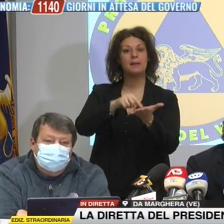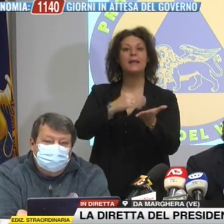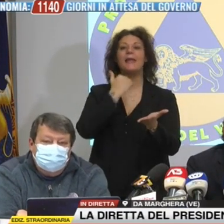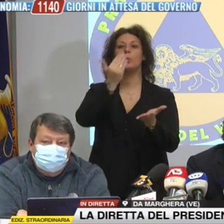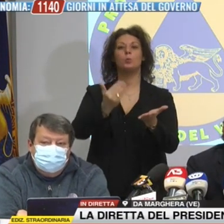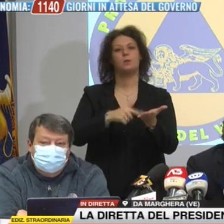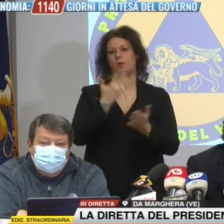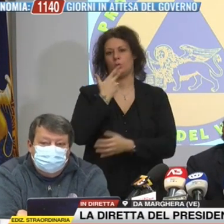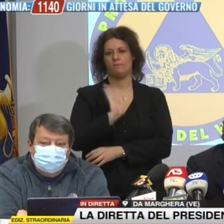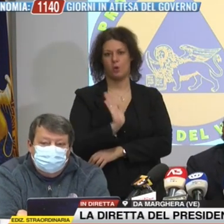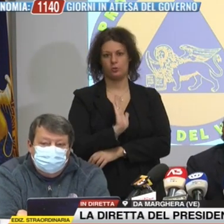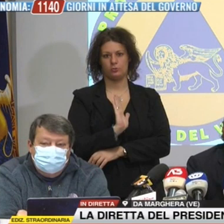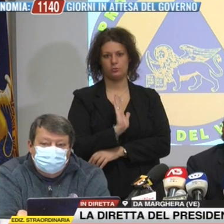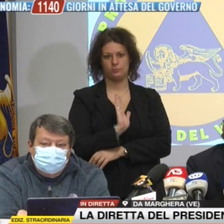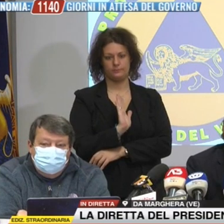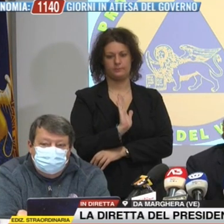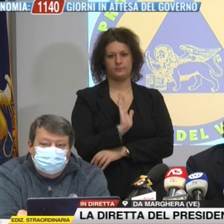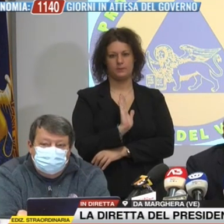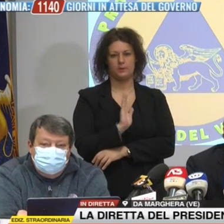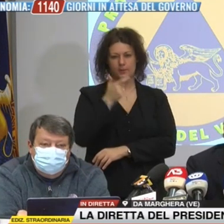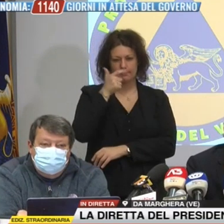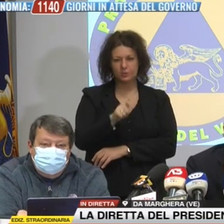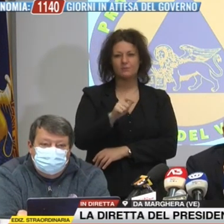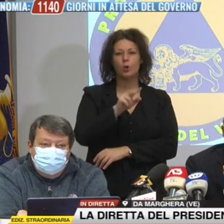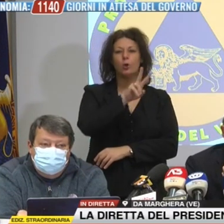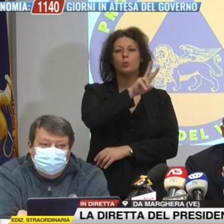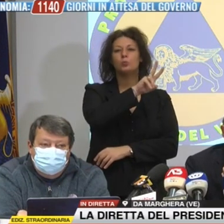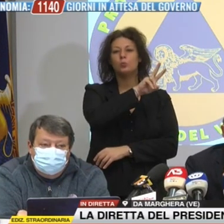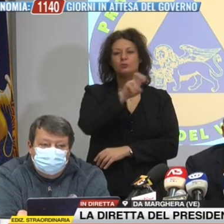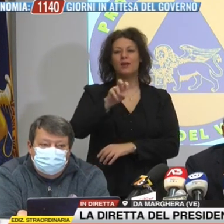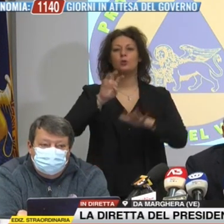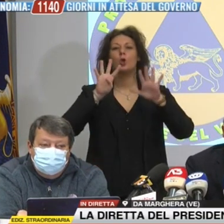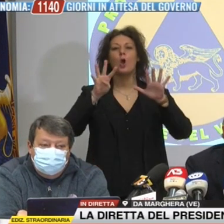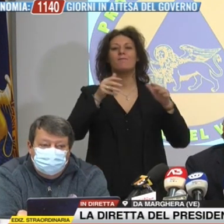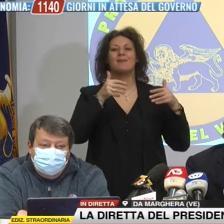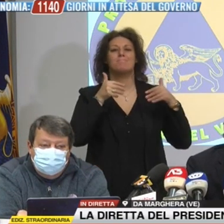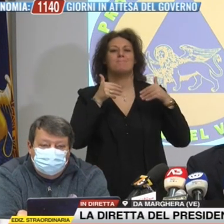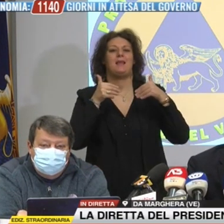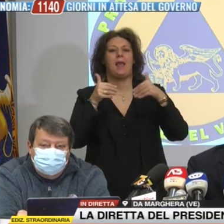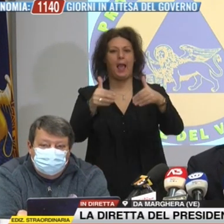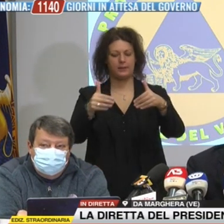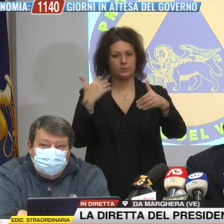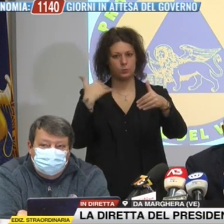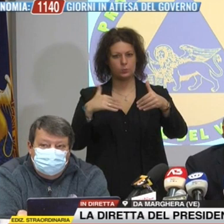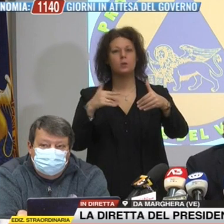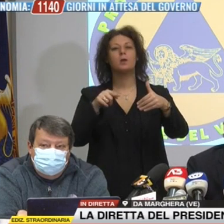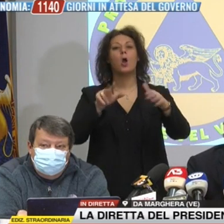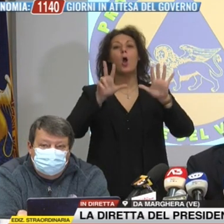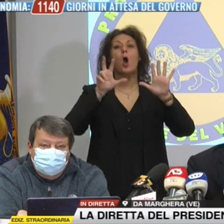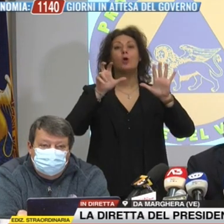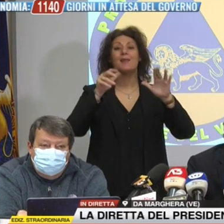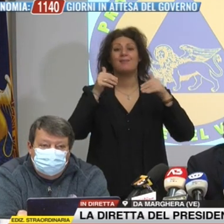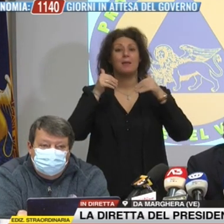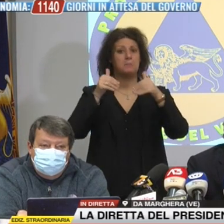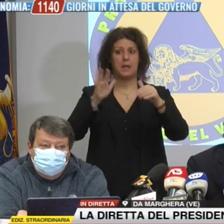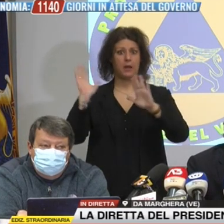grande treno che passa per questo paese. 209 miliardi sono più di una finanziaria, dei quali fra l'altro 80 miliardi sono